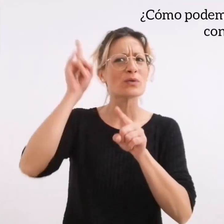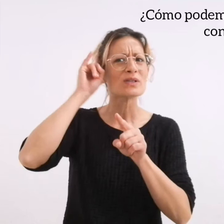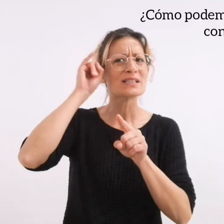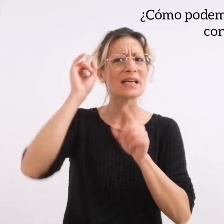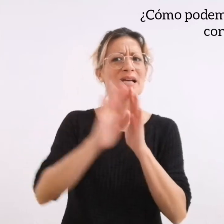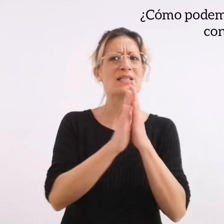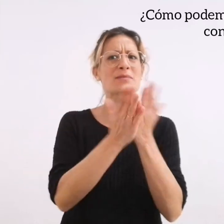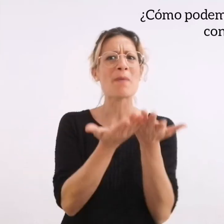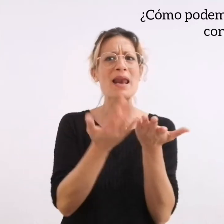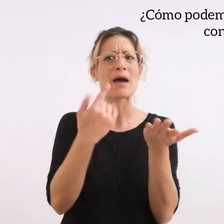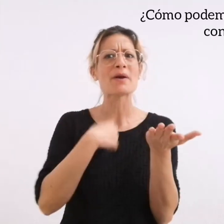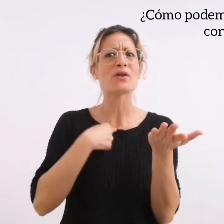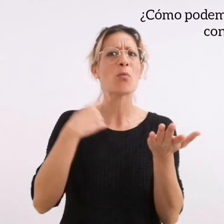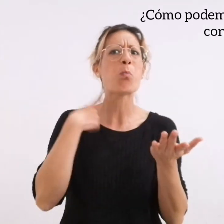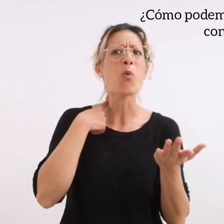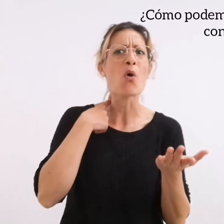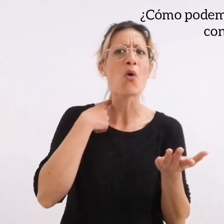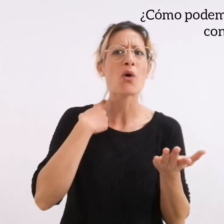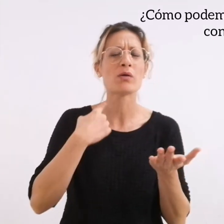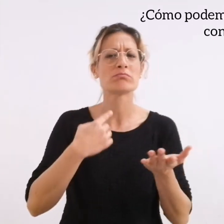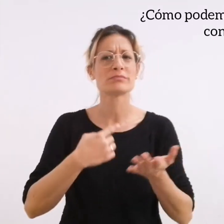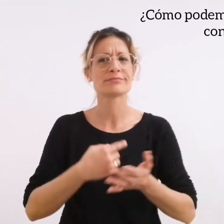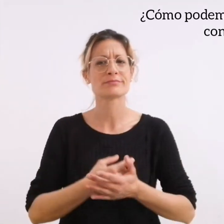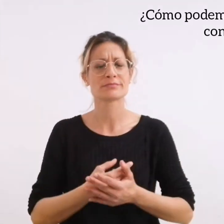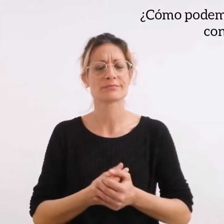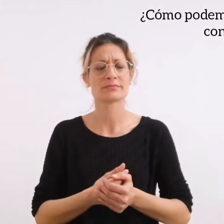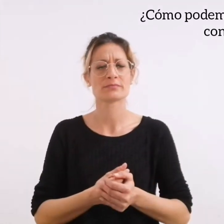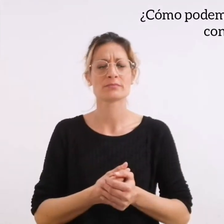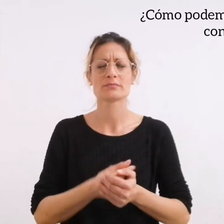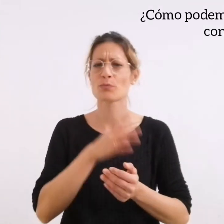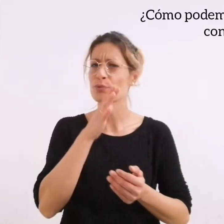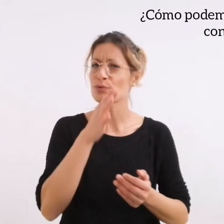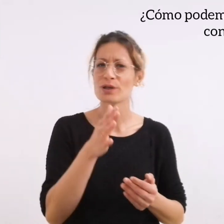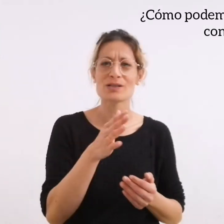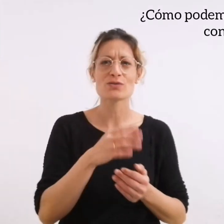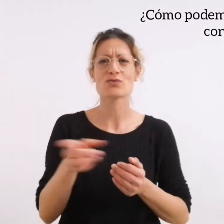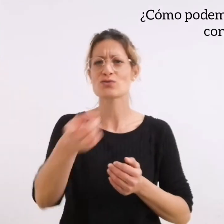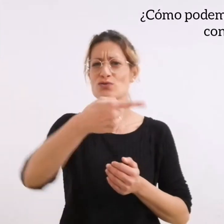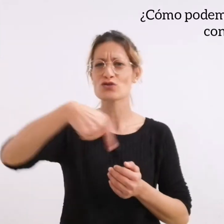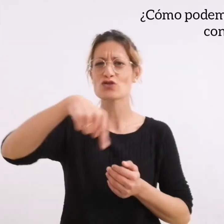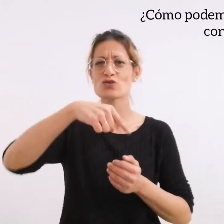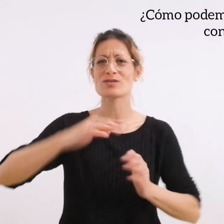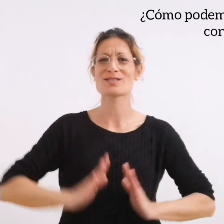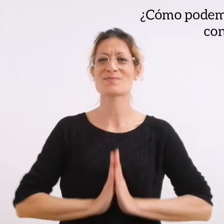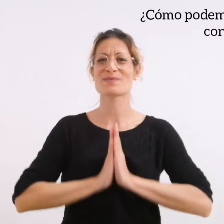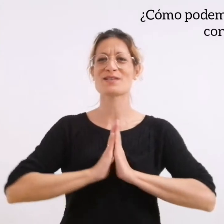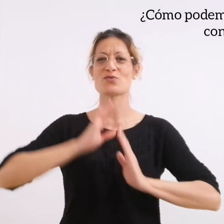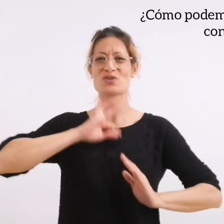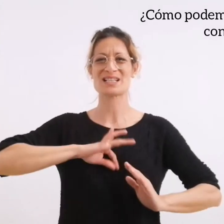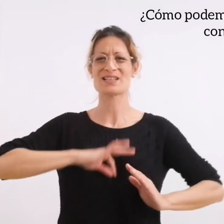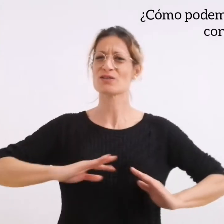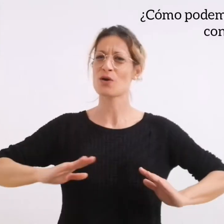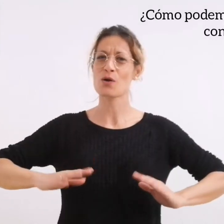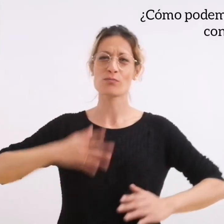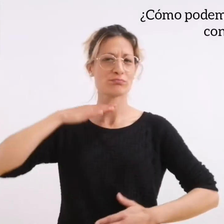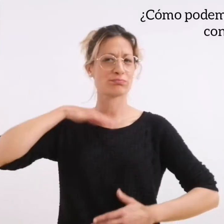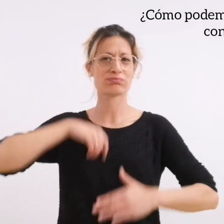¿Qué palabra? Al Evangelio. Por eso, que podamos ser llenos del Espíritu Santo. ¿Qué va a ocurrir? En